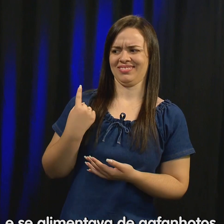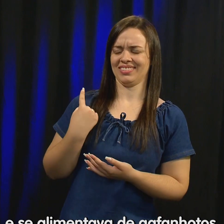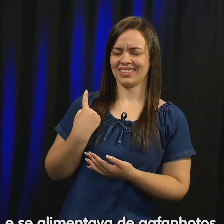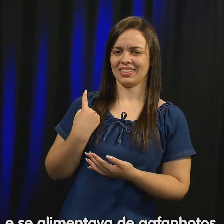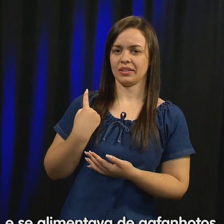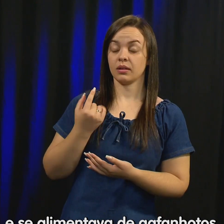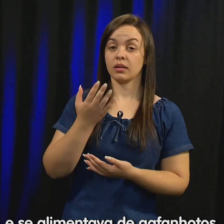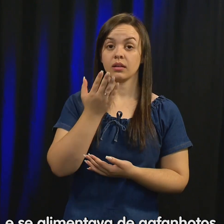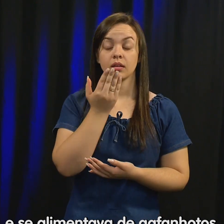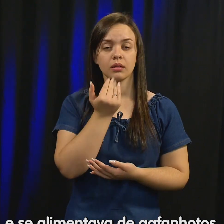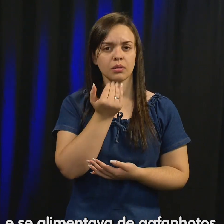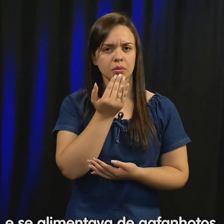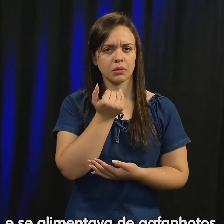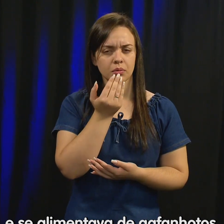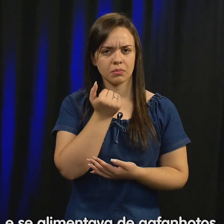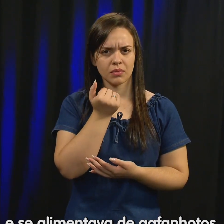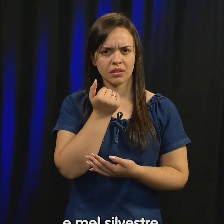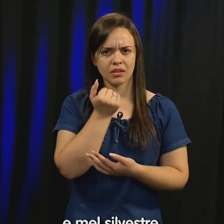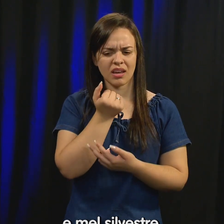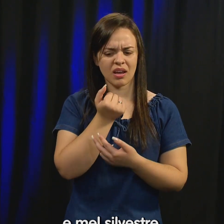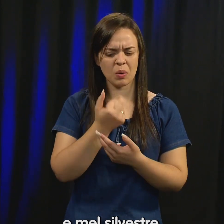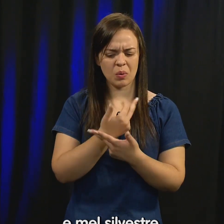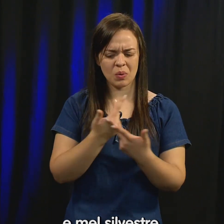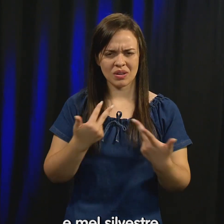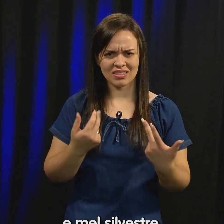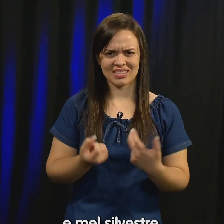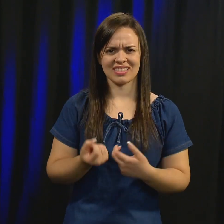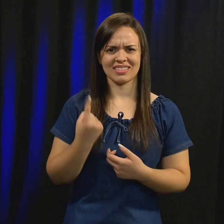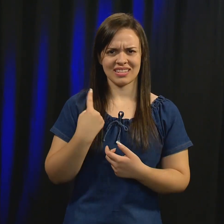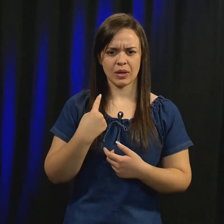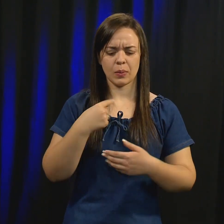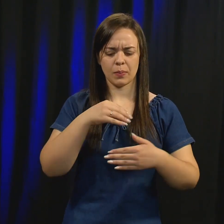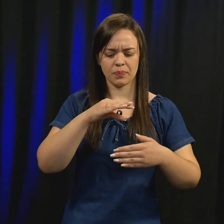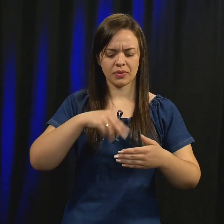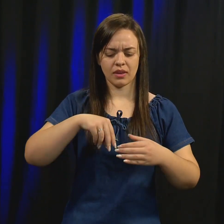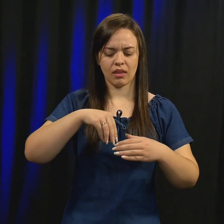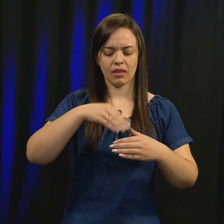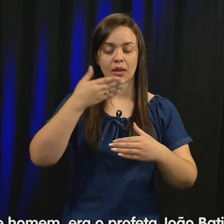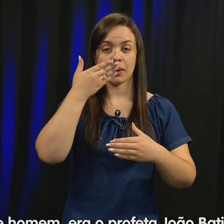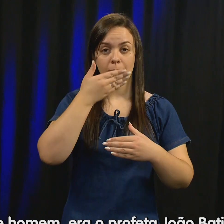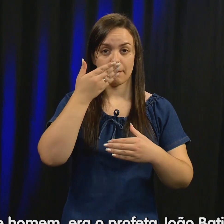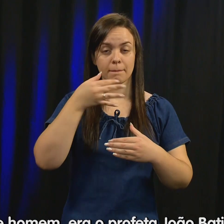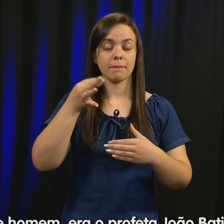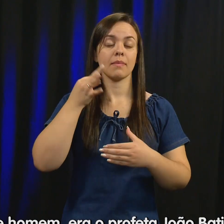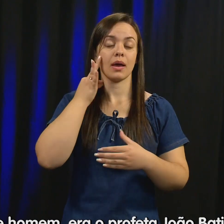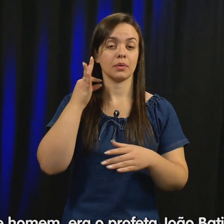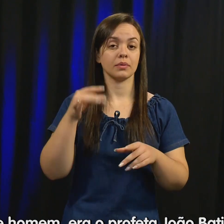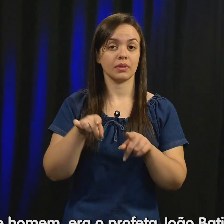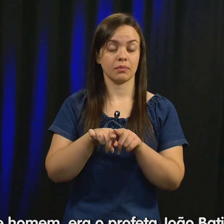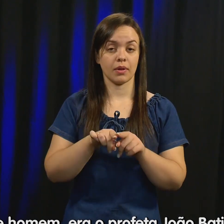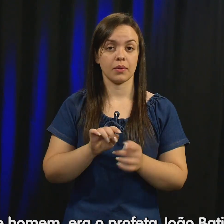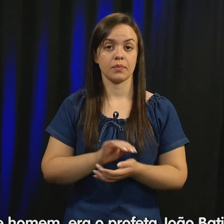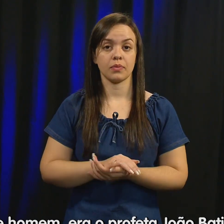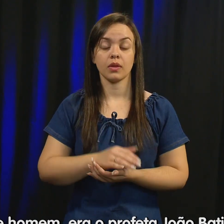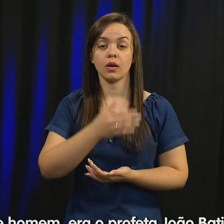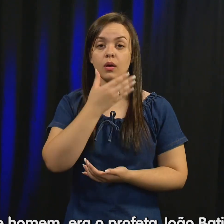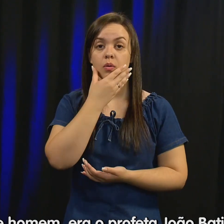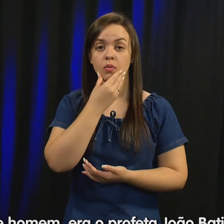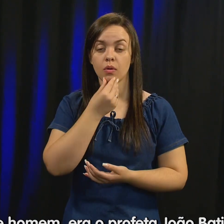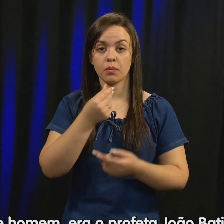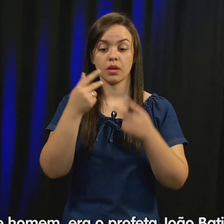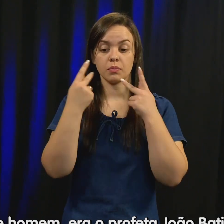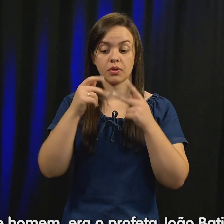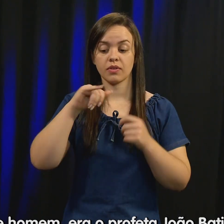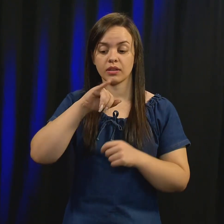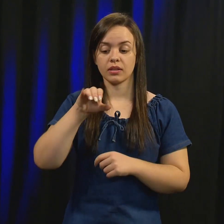se alimentava de gafanhotos e mel silvestre. Esse homem era o profeta